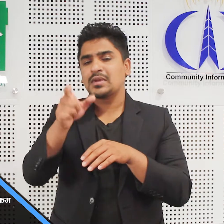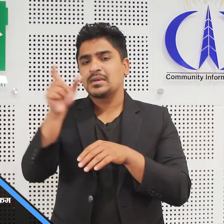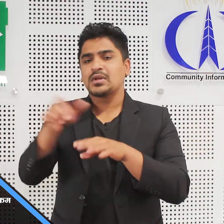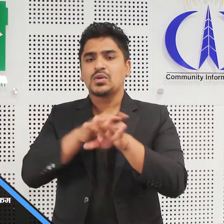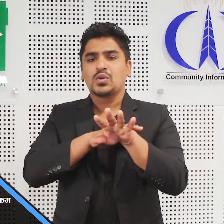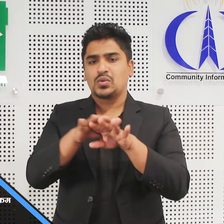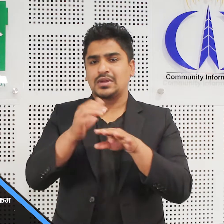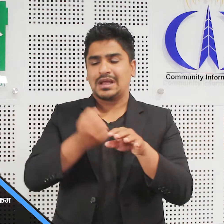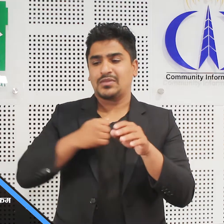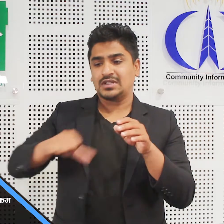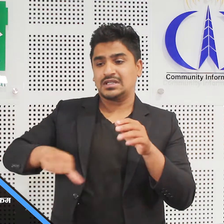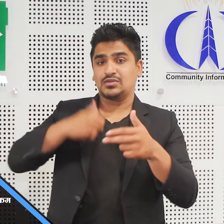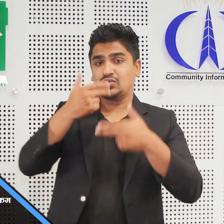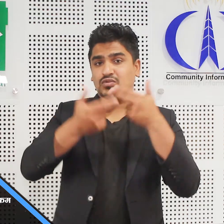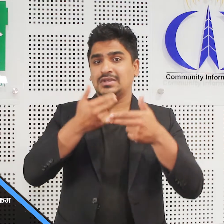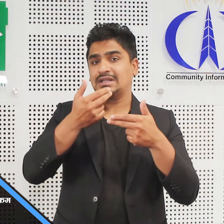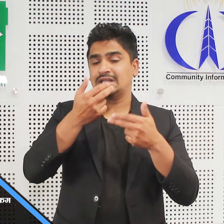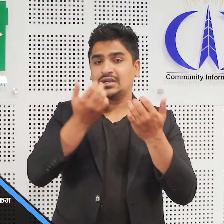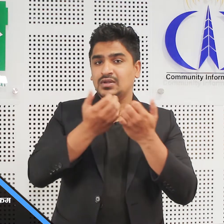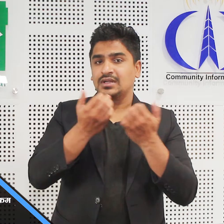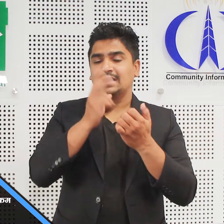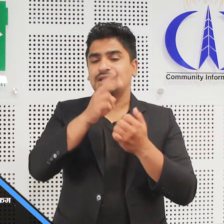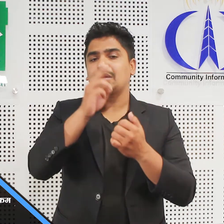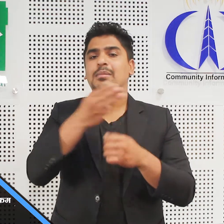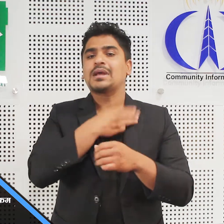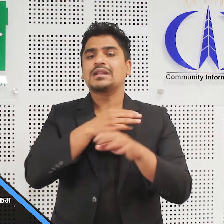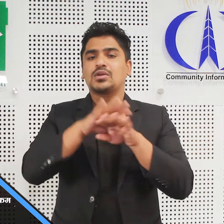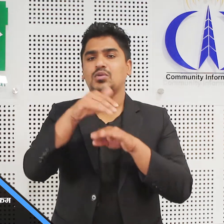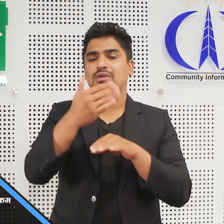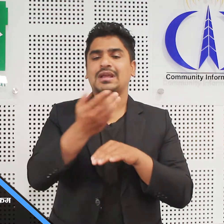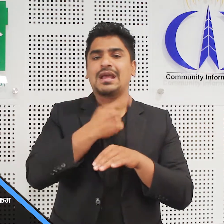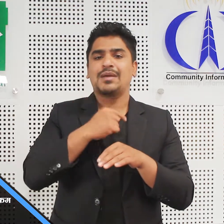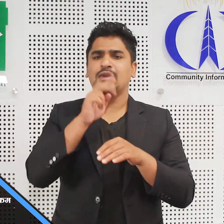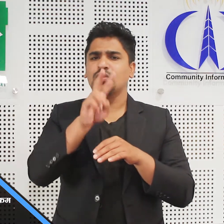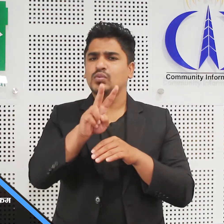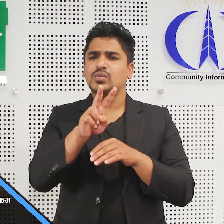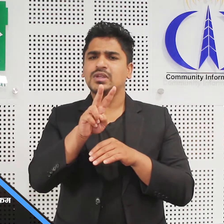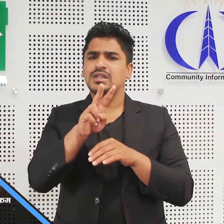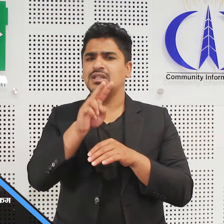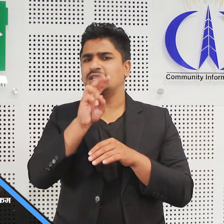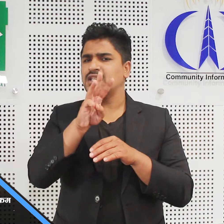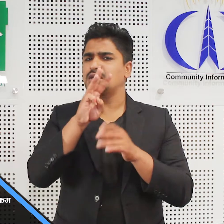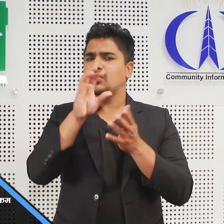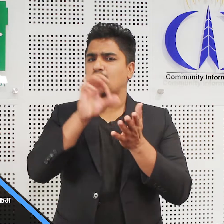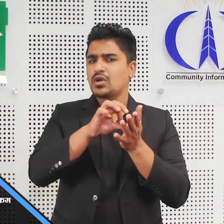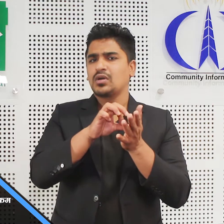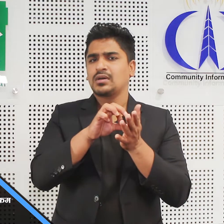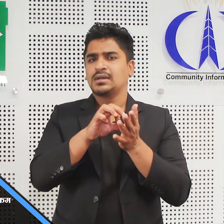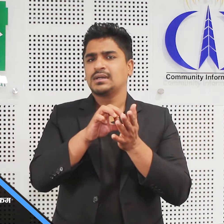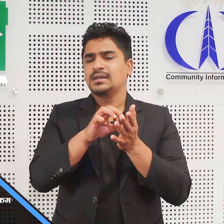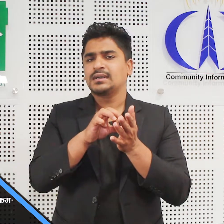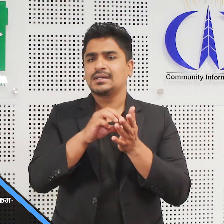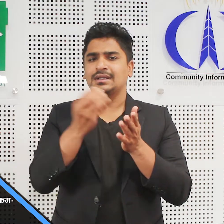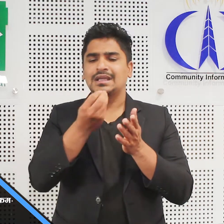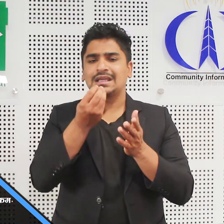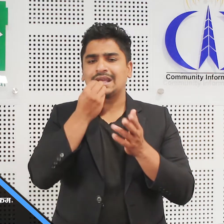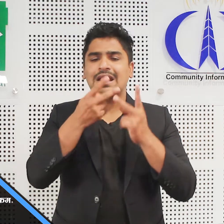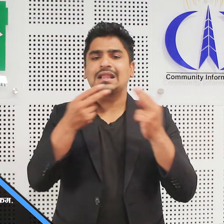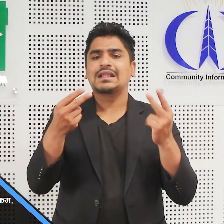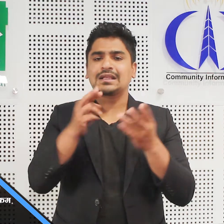गरेर आफ्नो जीवनयापन गर्ने यस्ता मान्छेहरूलाई हामीले दुई तिन चरणमा भनौँ न, हामीले केही खाद्यान्नहरू, दाल,